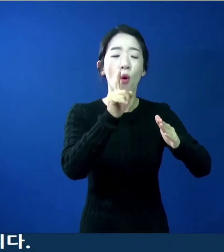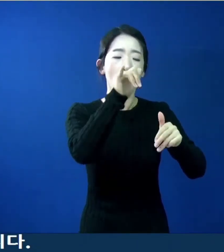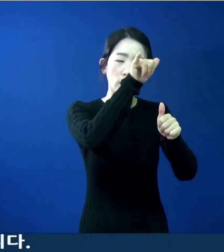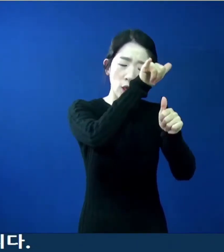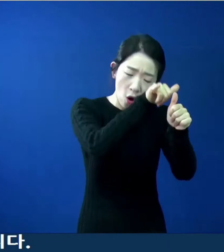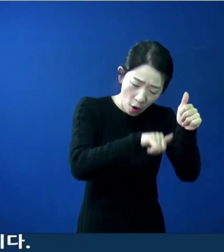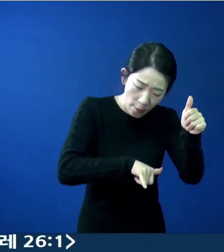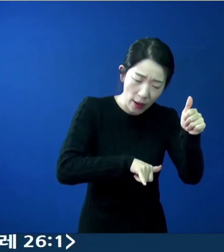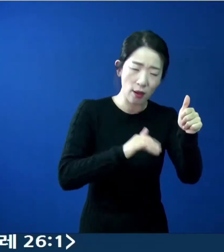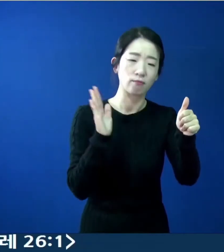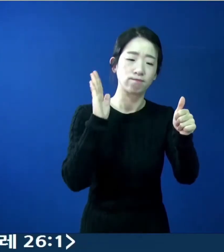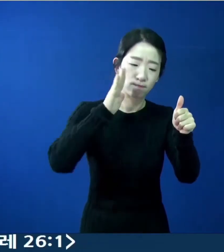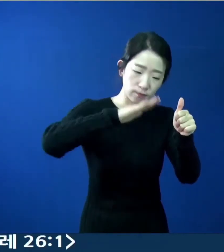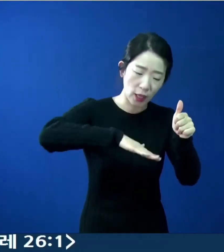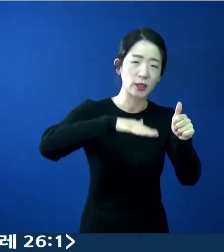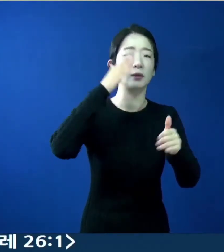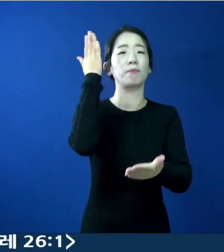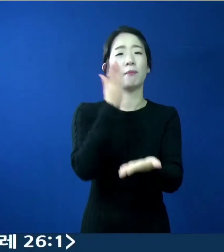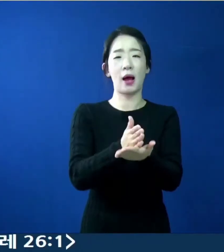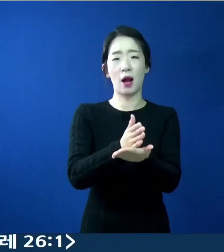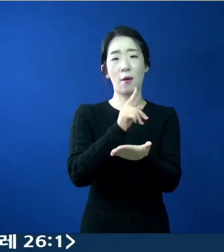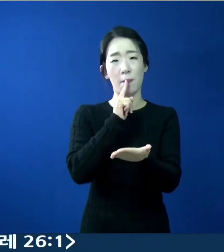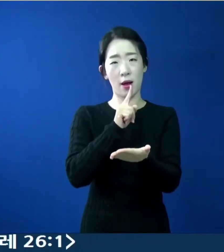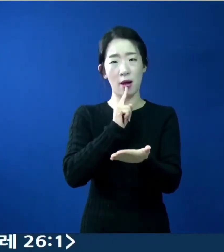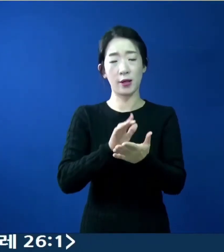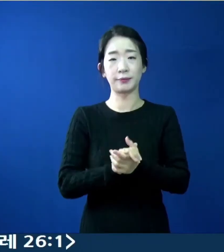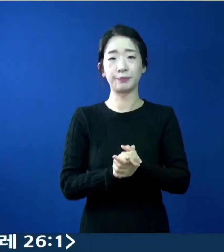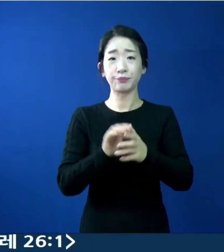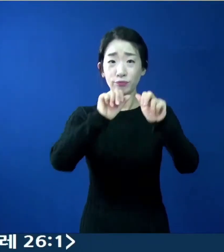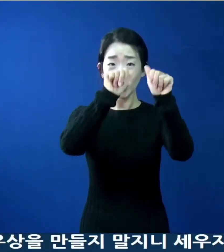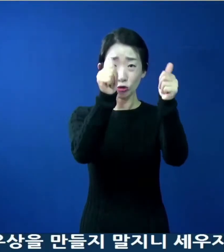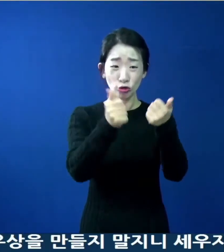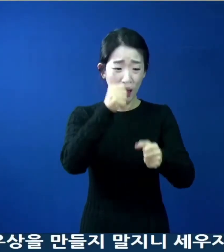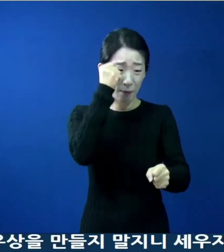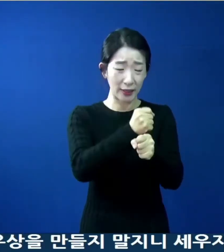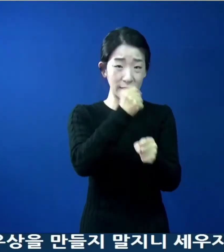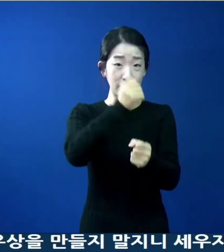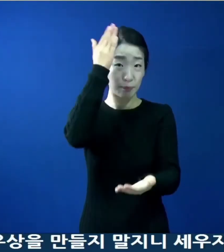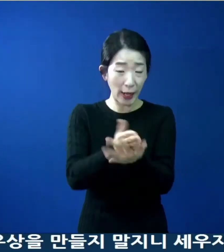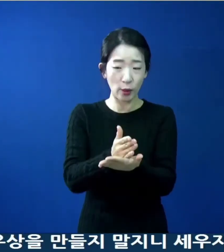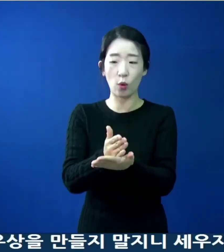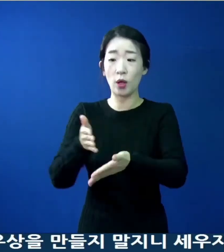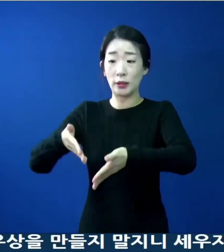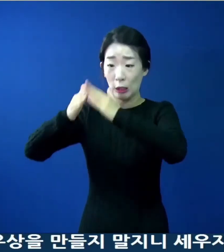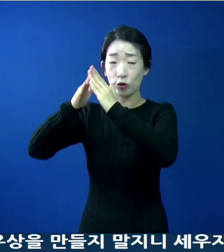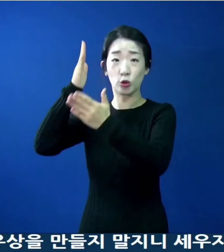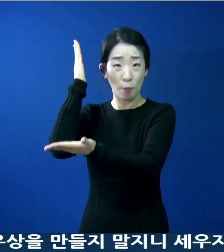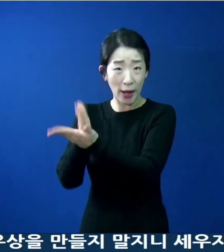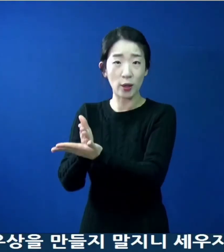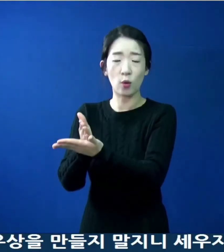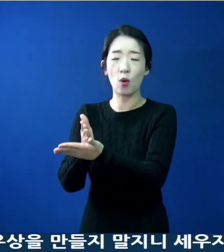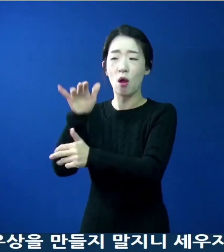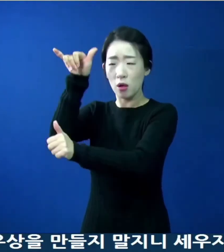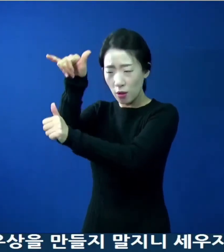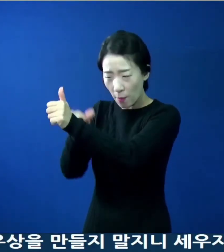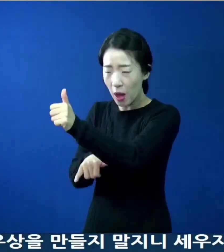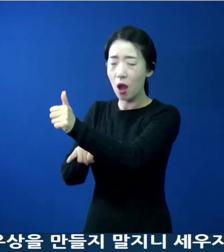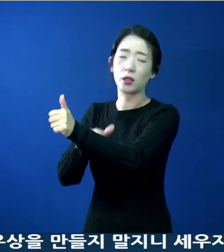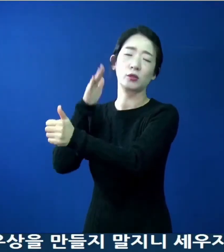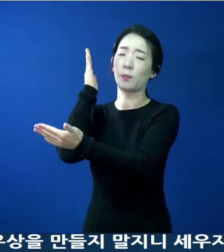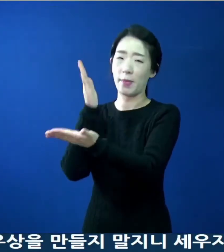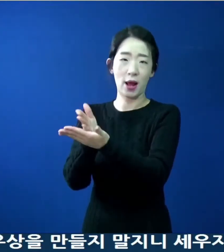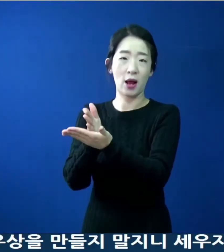말며. 이게 1절의 핵심입니다. 우상을 만들지도 말고 세우지도 말고 경배하지도 말라.